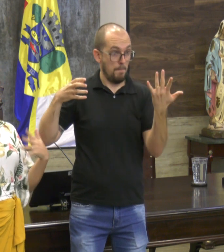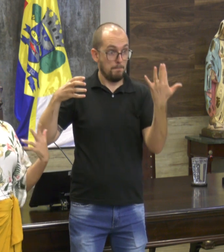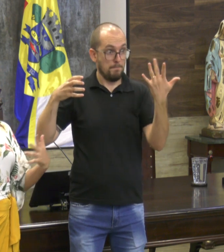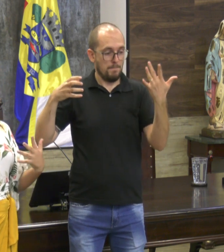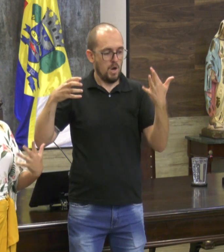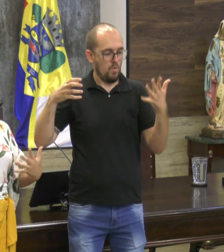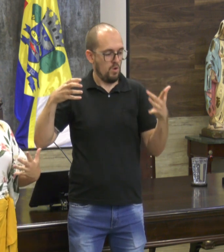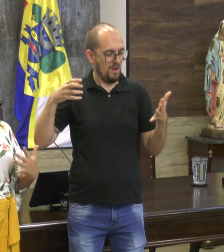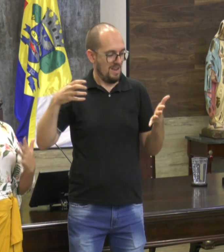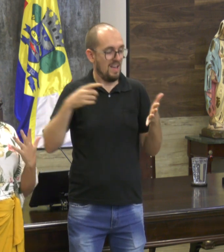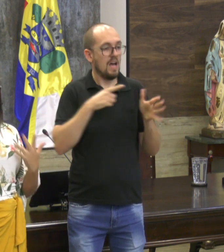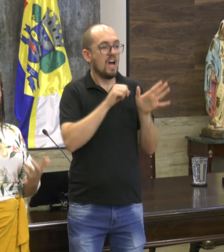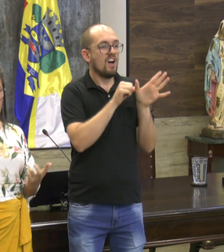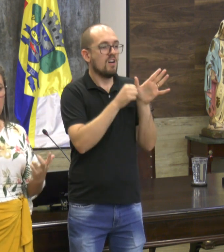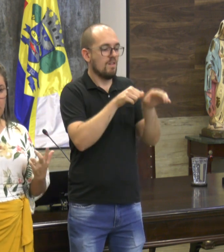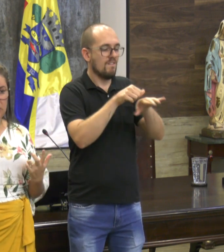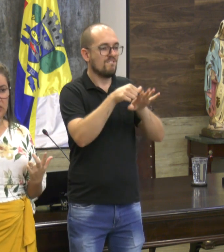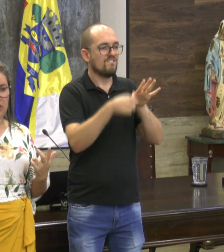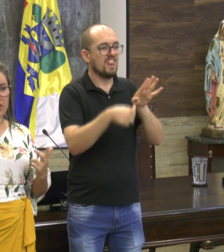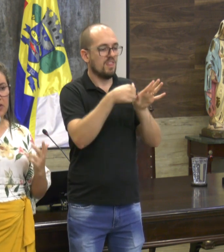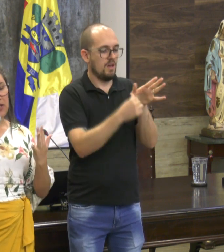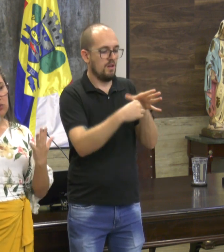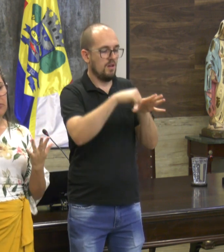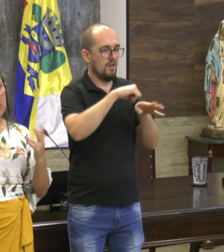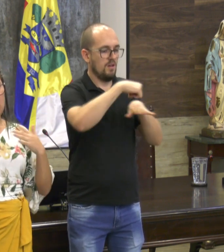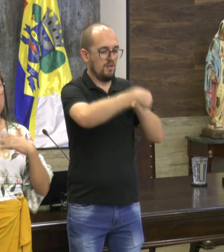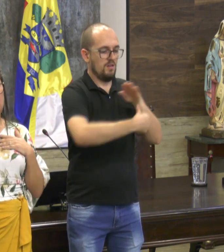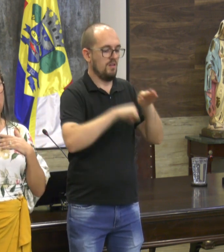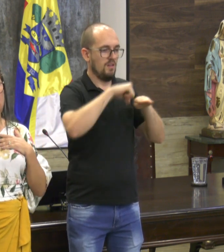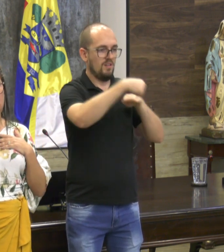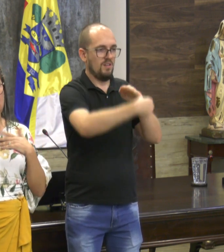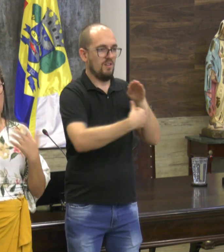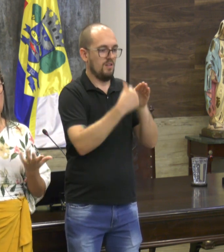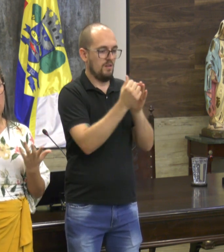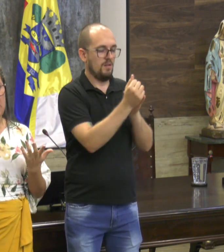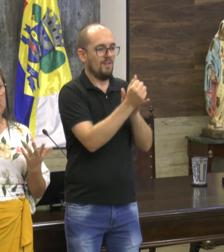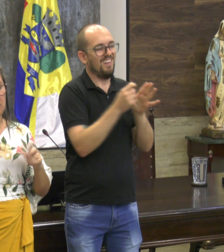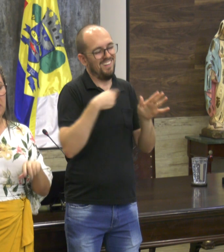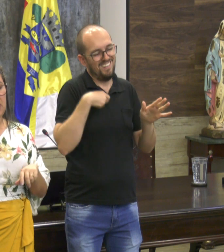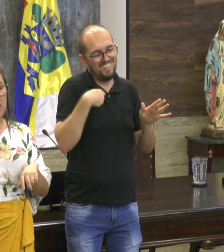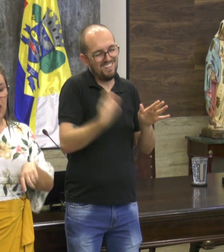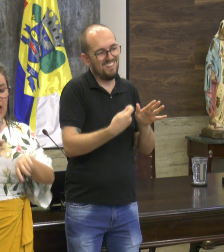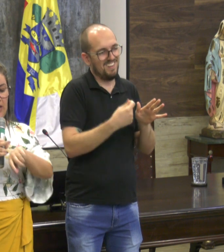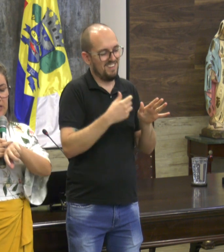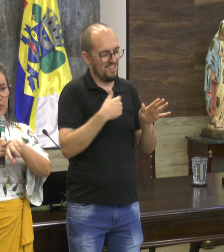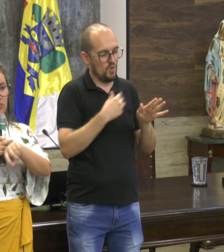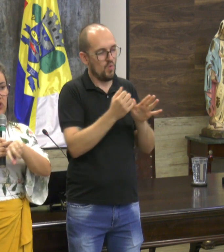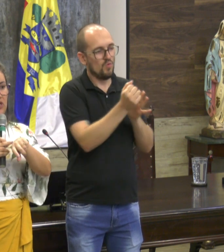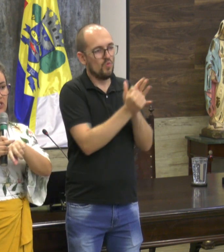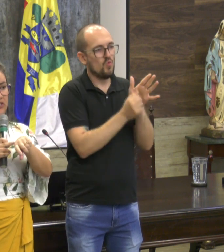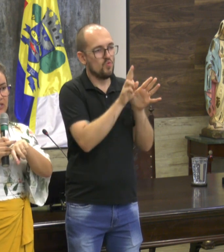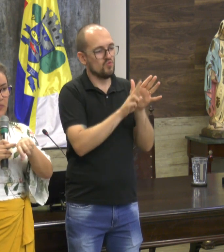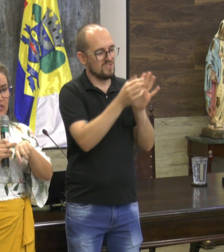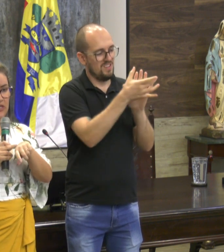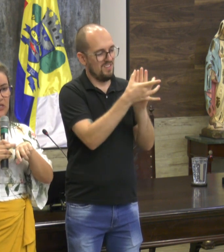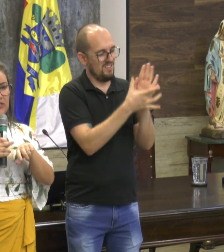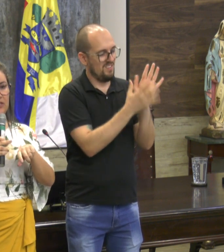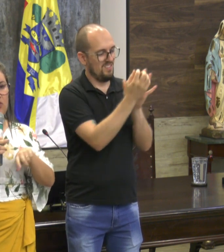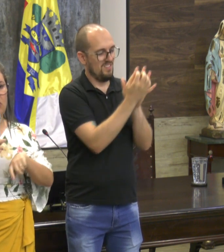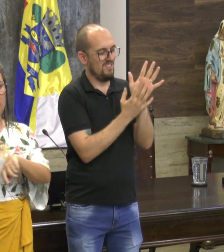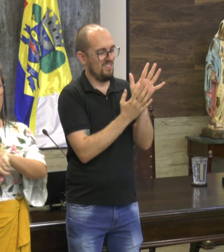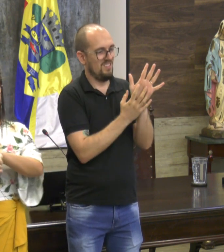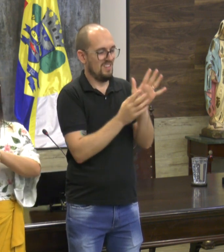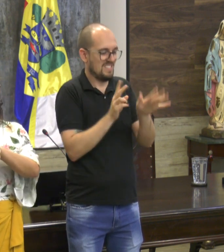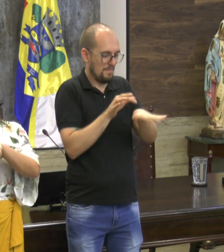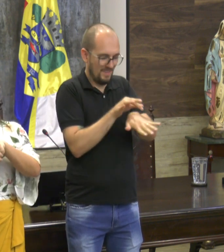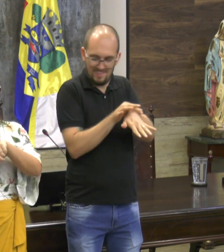toda enrolada de fita crepe e uma luvinha por cima. A luva acabou sendo o meu sinal com ele também, além da pulseirinha de 3 pedrinhas. Então,